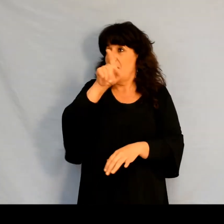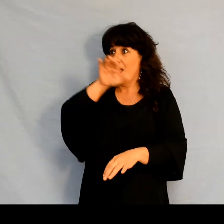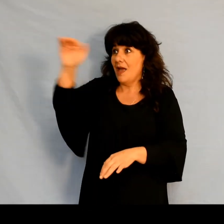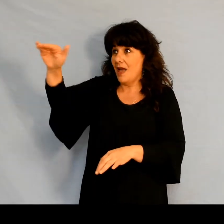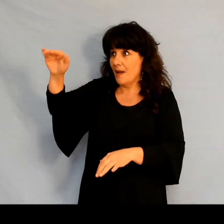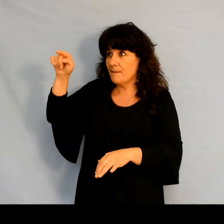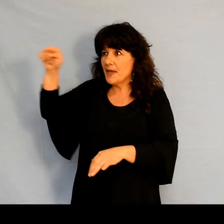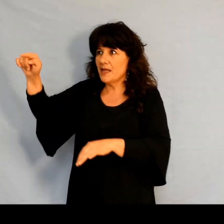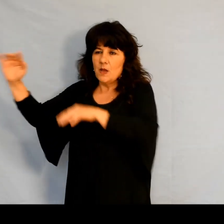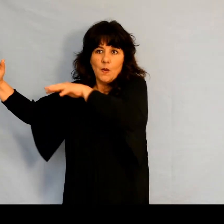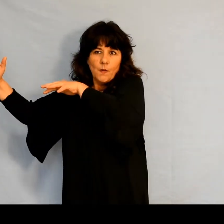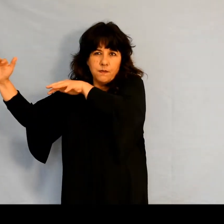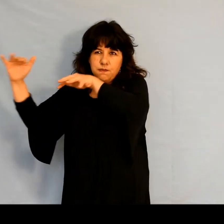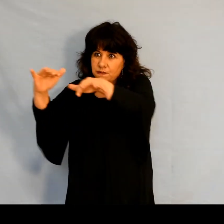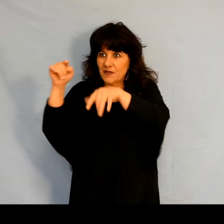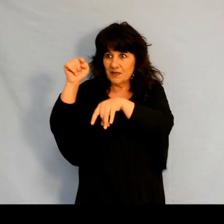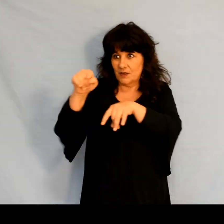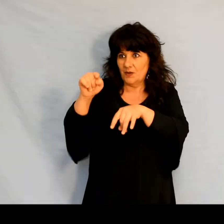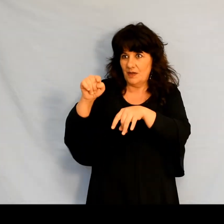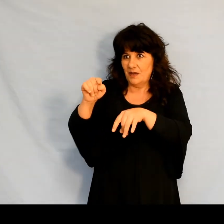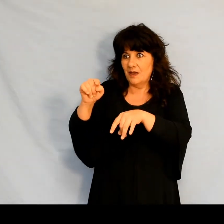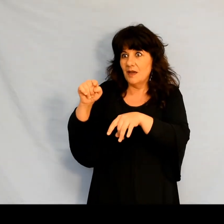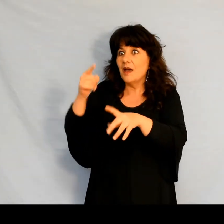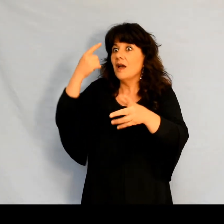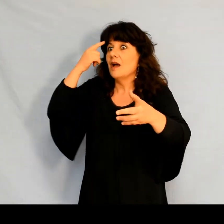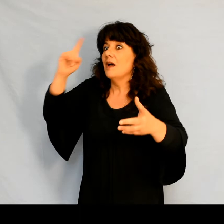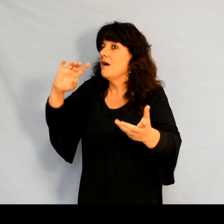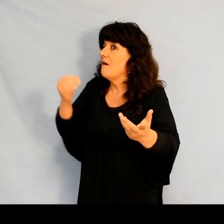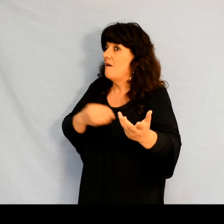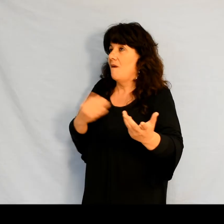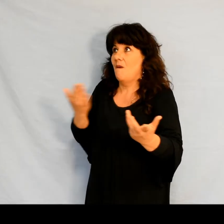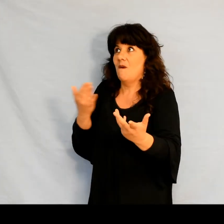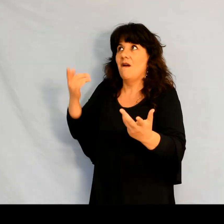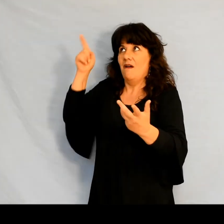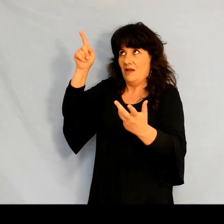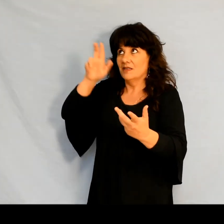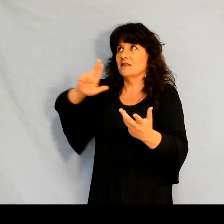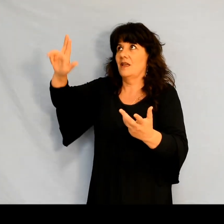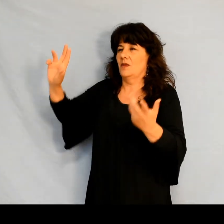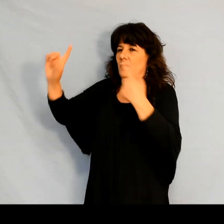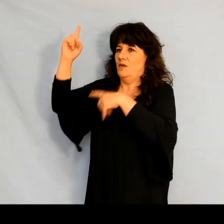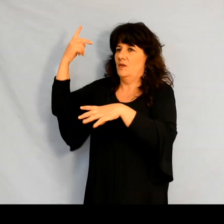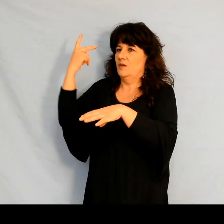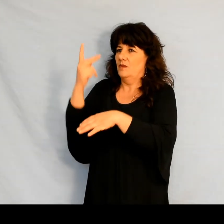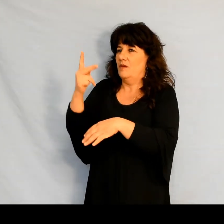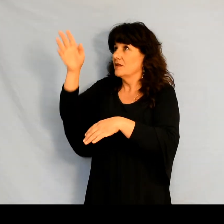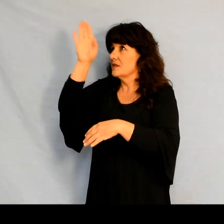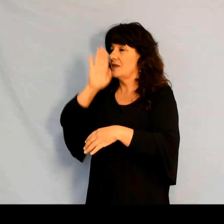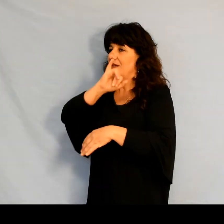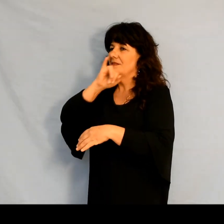cause du Seigneur ton Dieu. À cause du Saint d'Israël, car il fait ta splendeur.